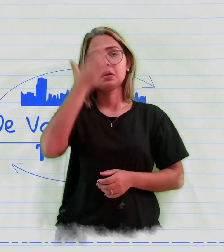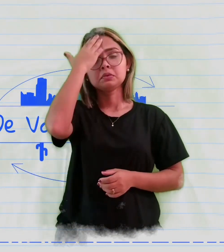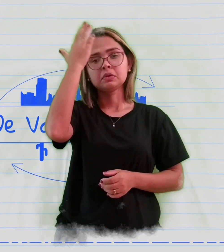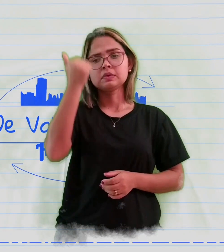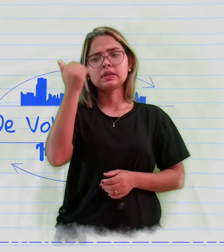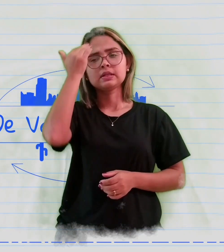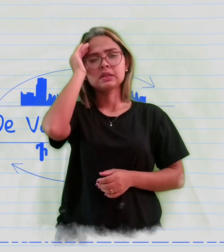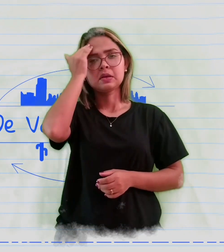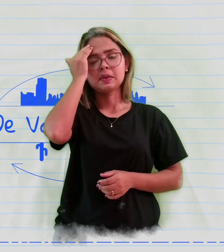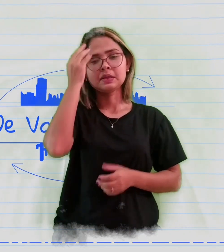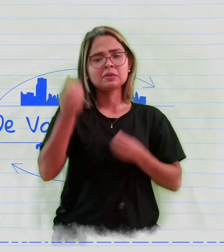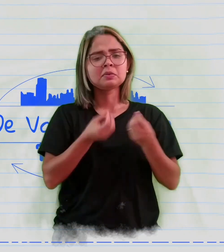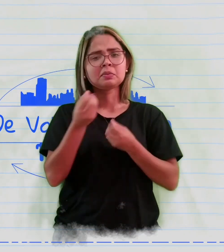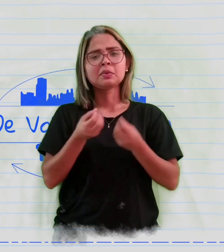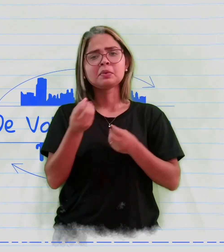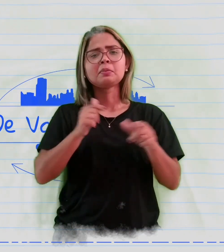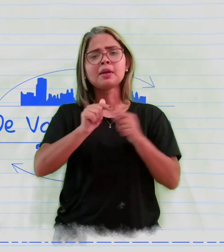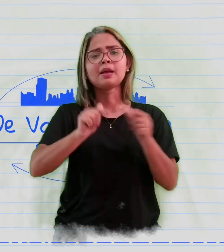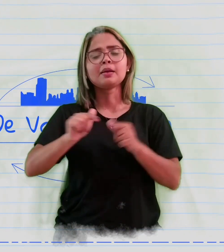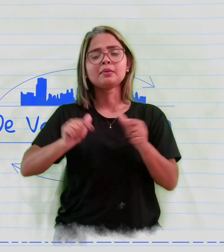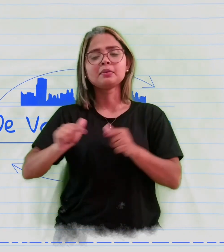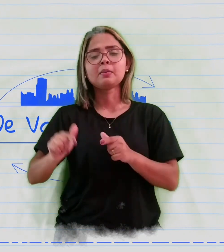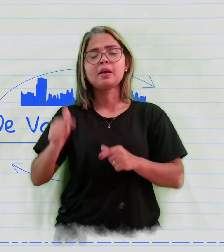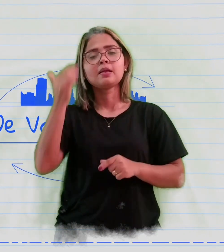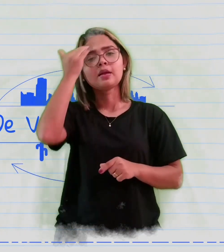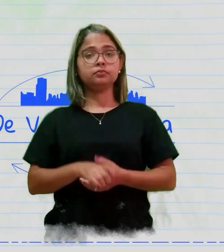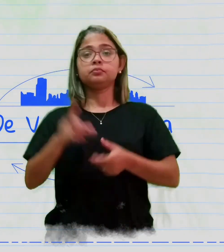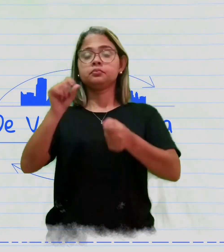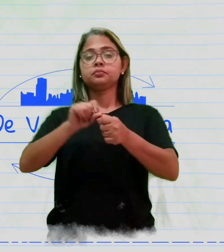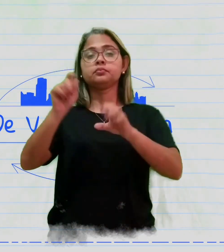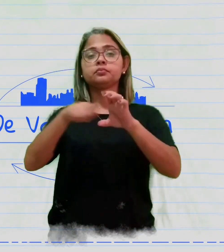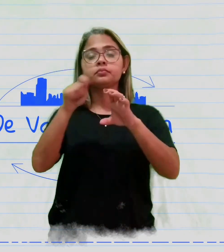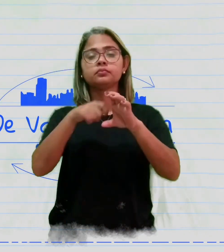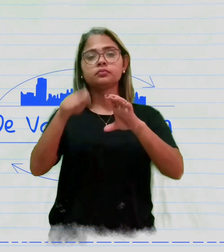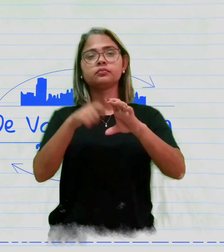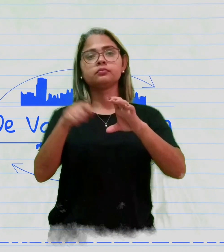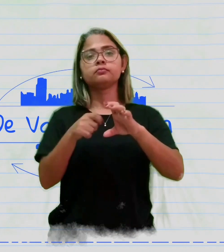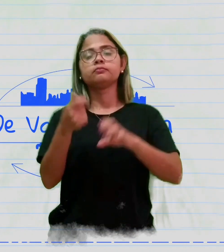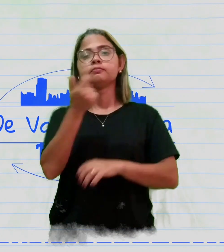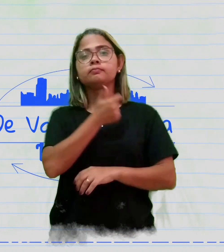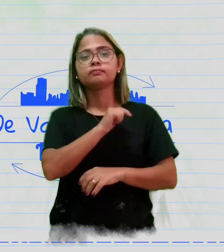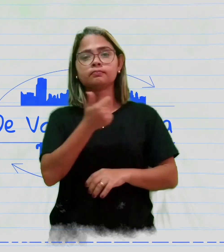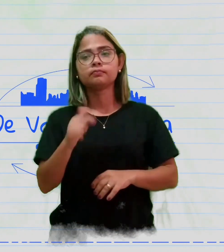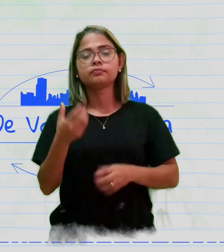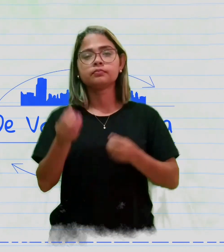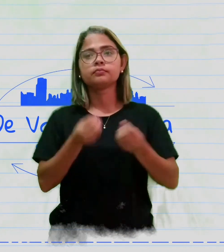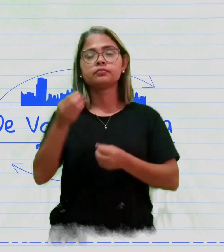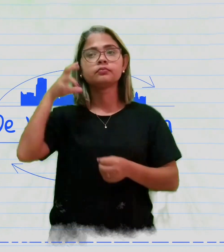eu entendi muito bem como era esse trabalho. Fui entender depois de ouvir, porque eu acho que foi uma frase que eu falei hoje mais cedo até. A gente